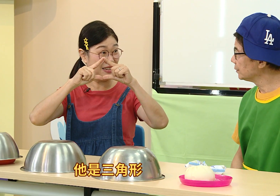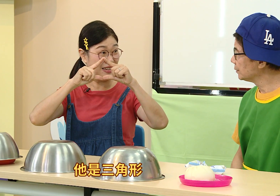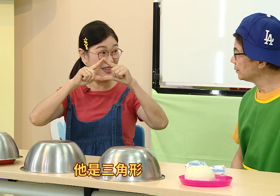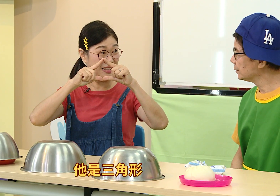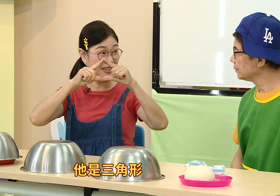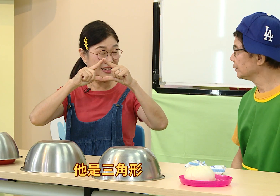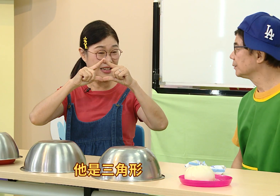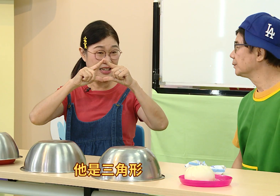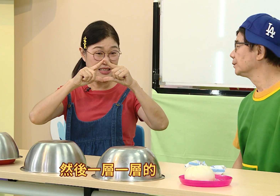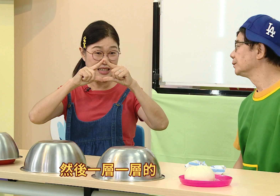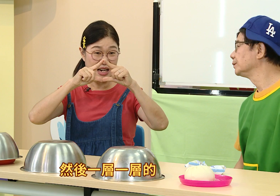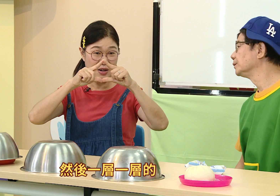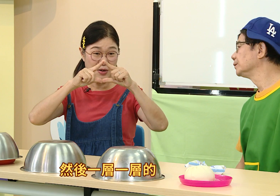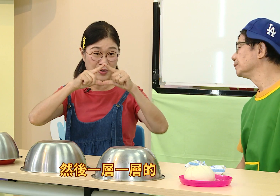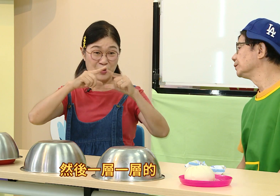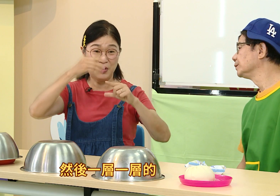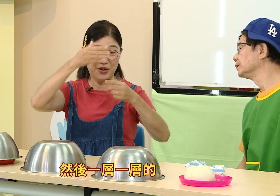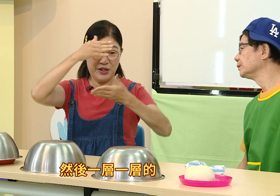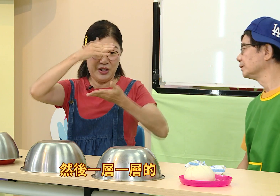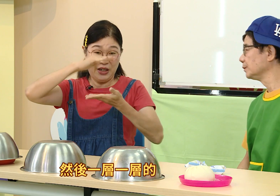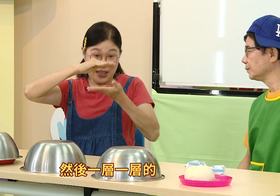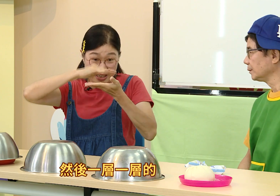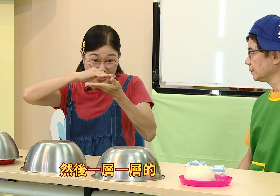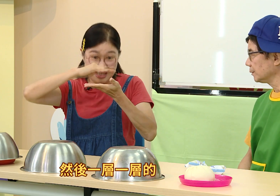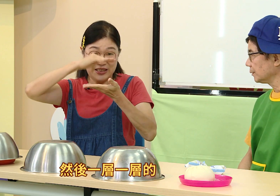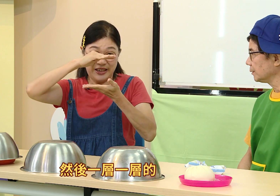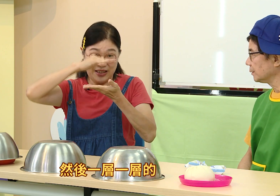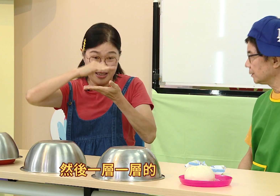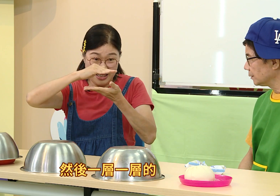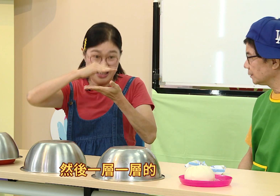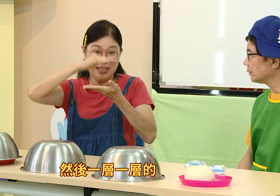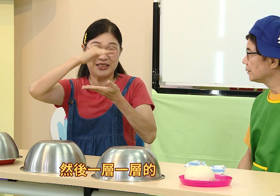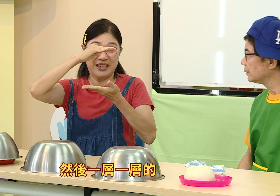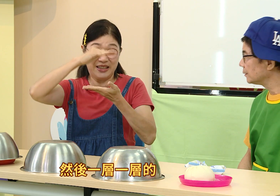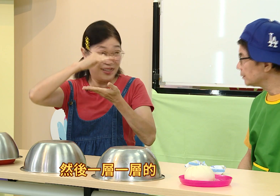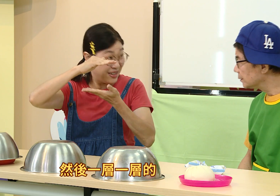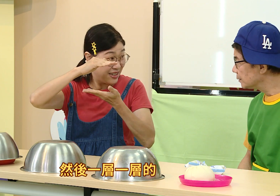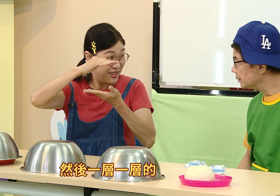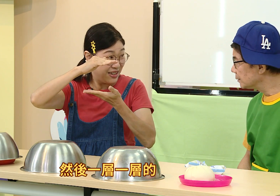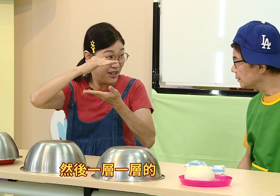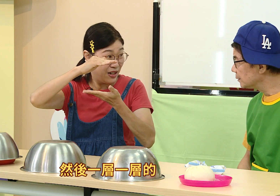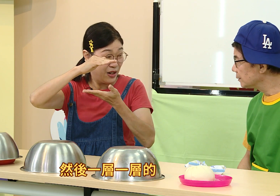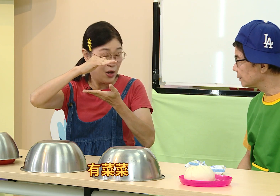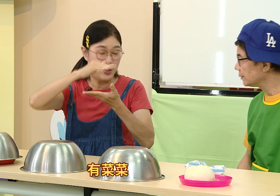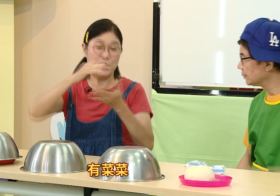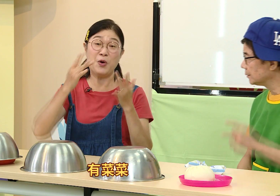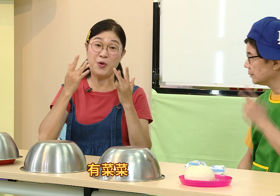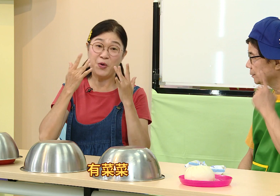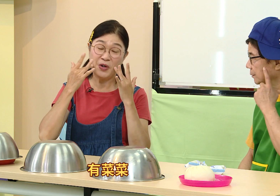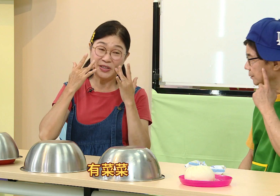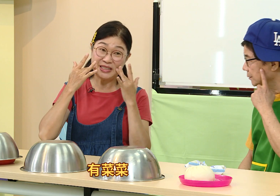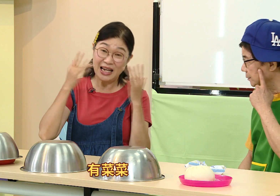然後一層一層的有菜